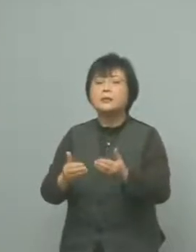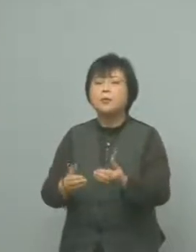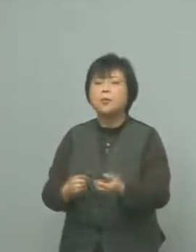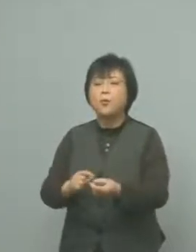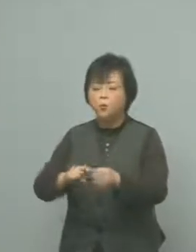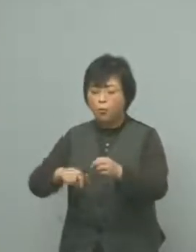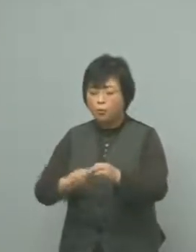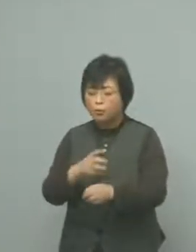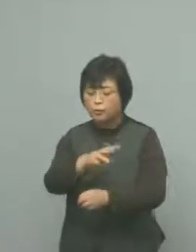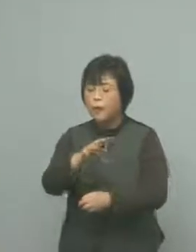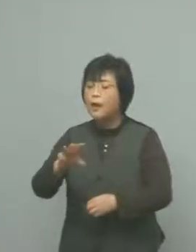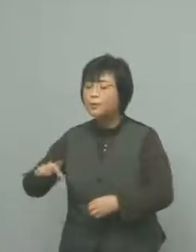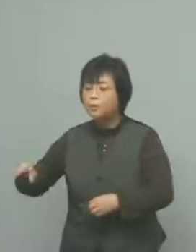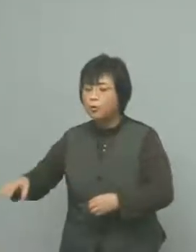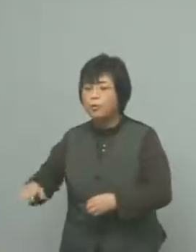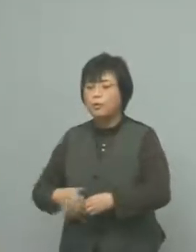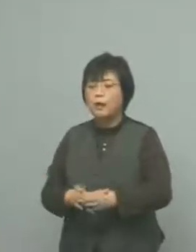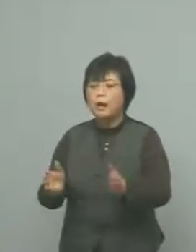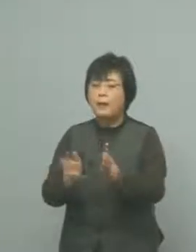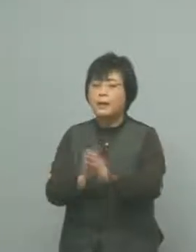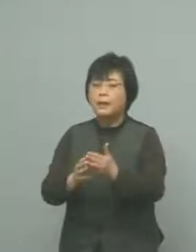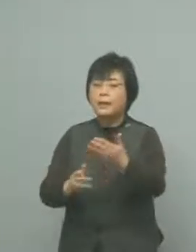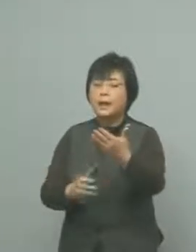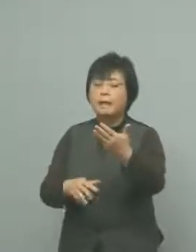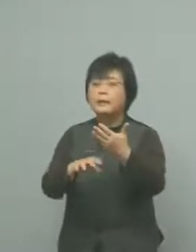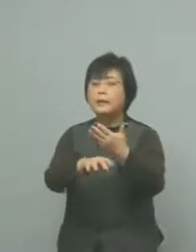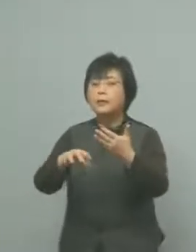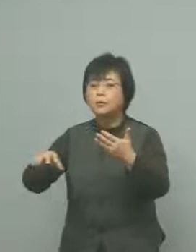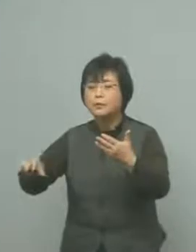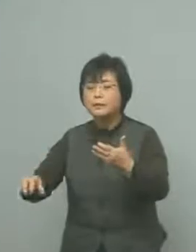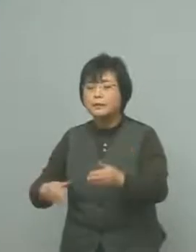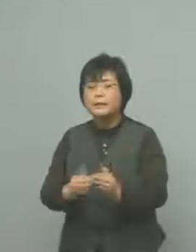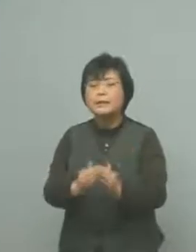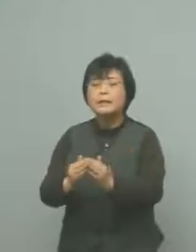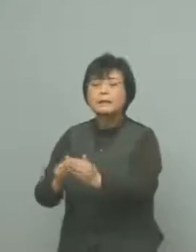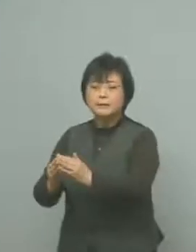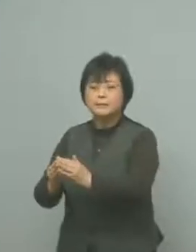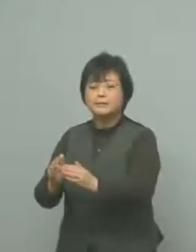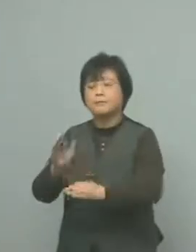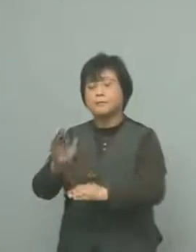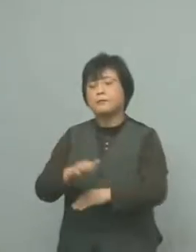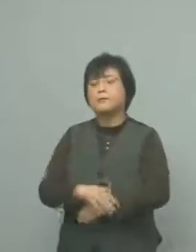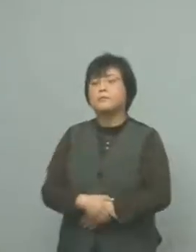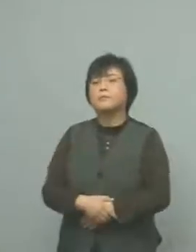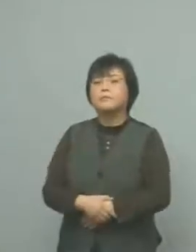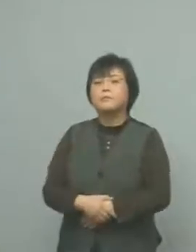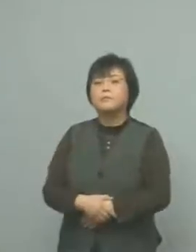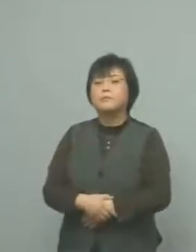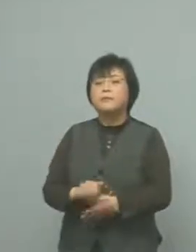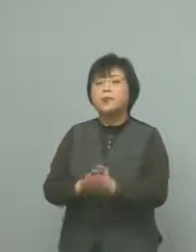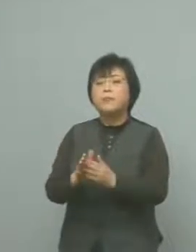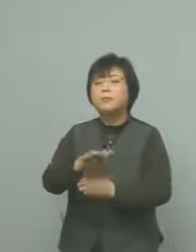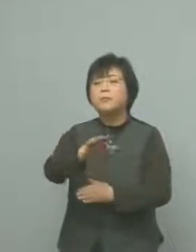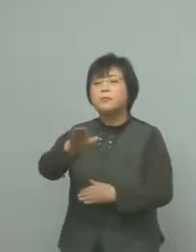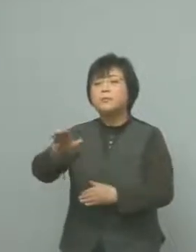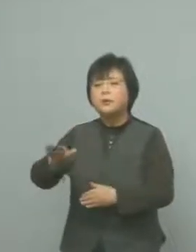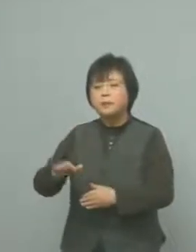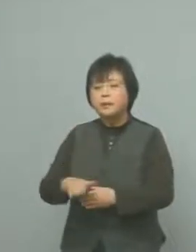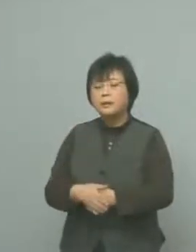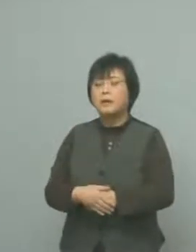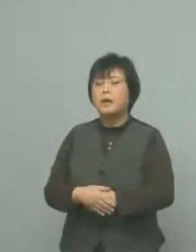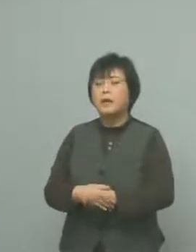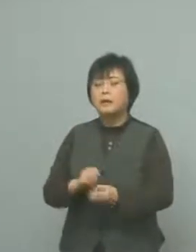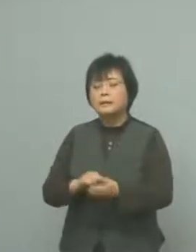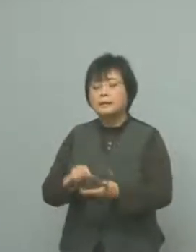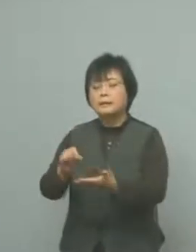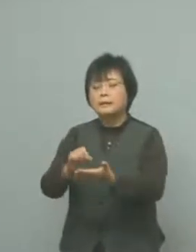3つの地域振興局、合計8カ所に設置いたします。県民の皆様にはぜひ